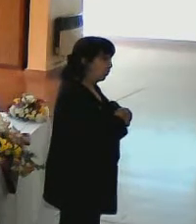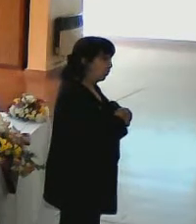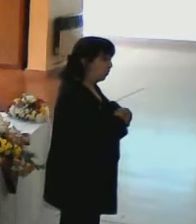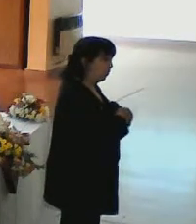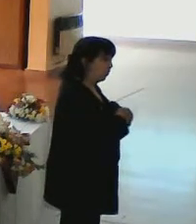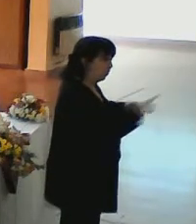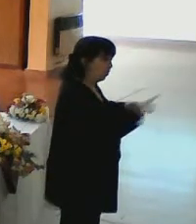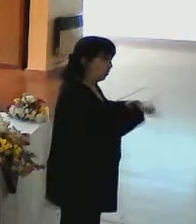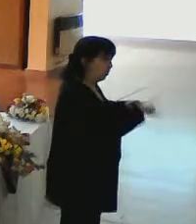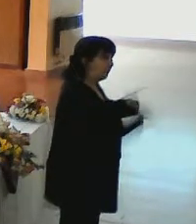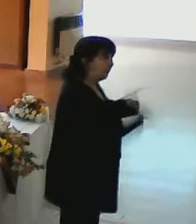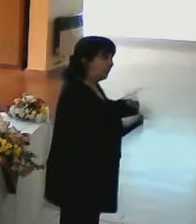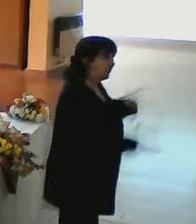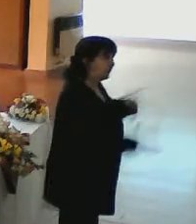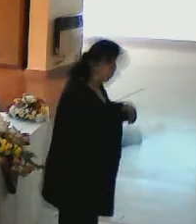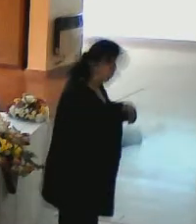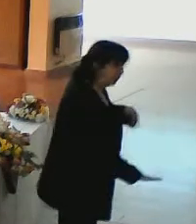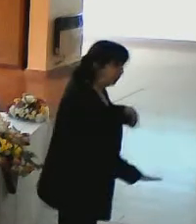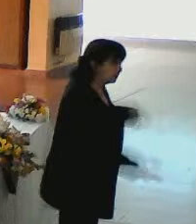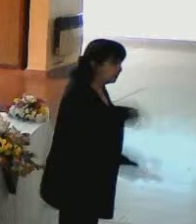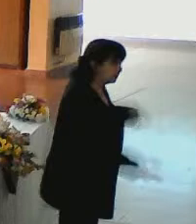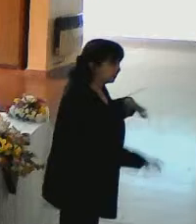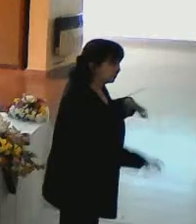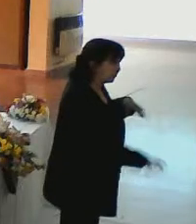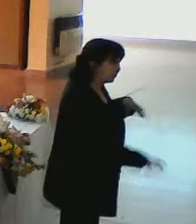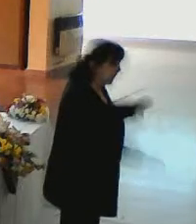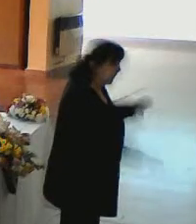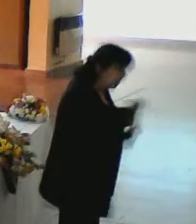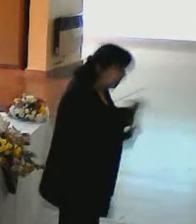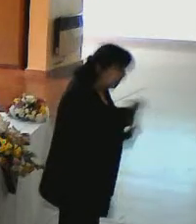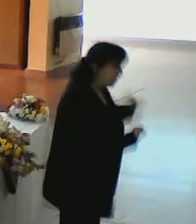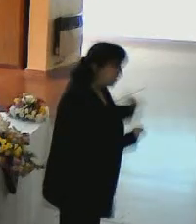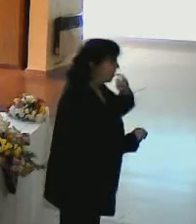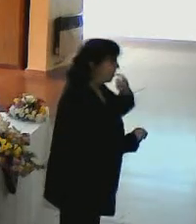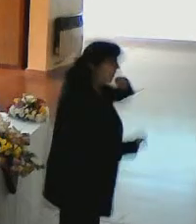Bueno, esto es lo que nosotros pedimos siempre a los seños.